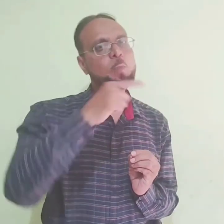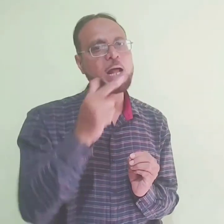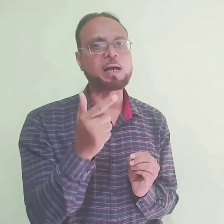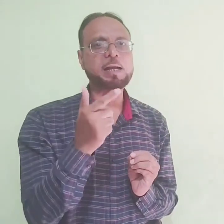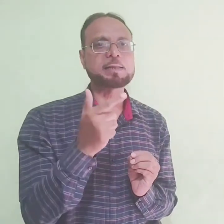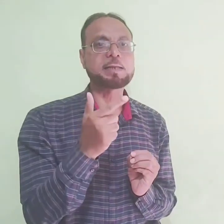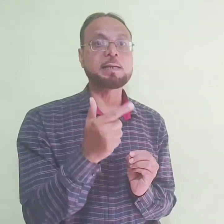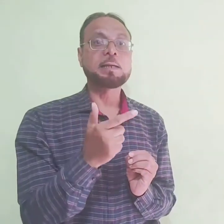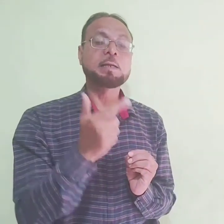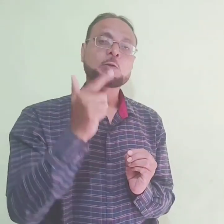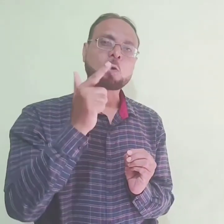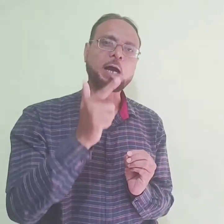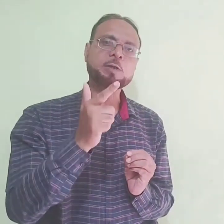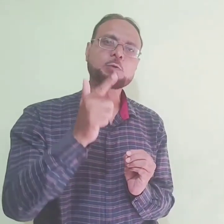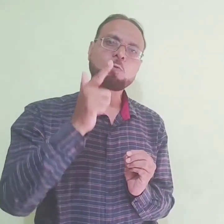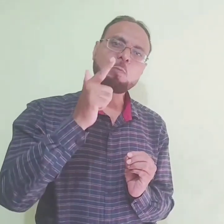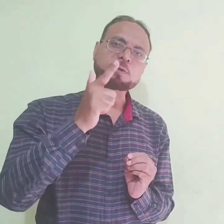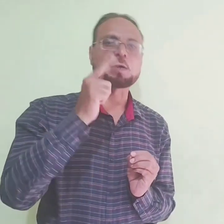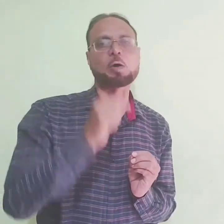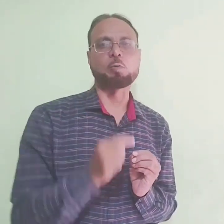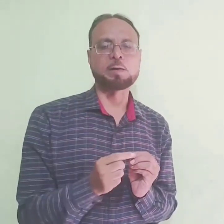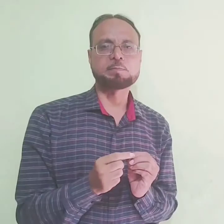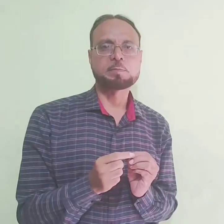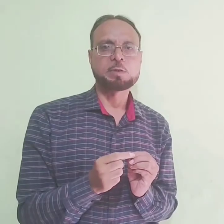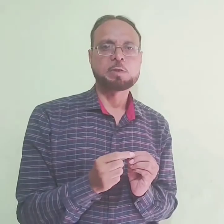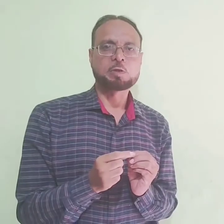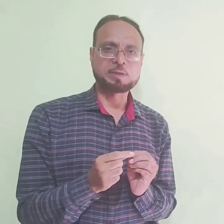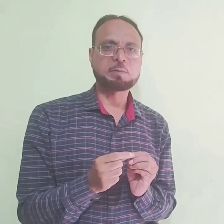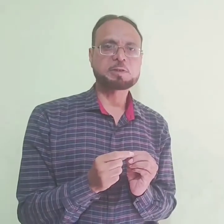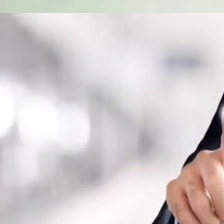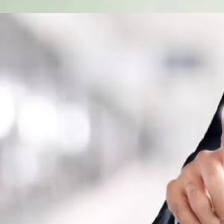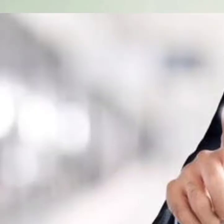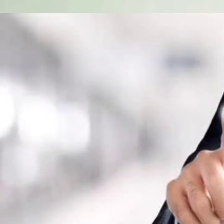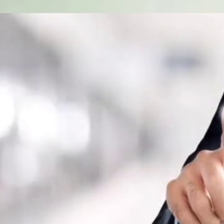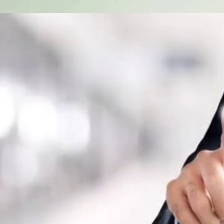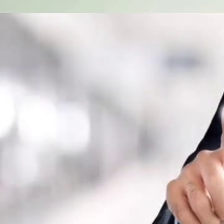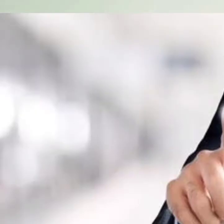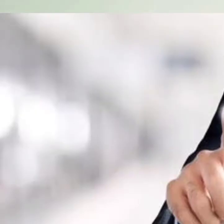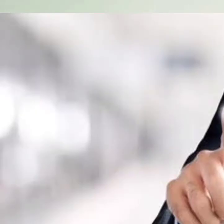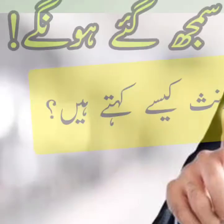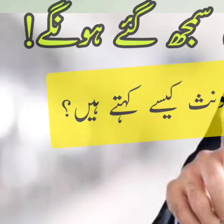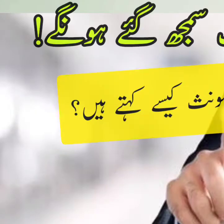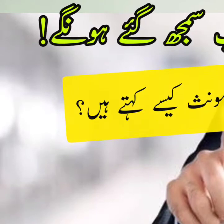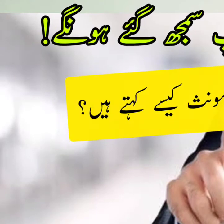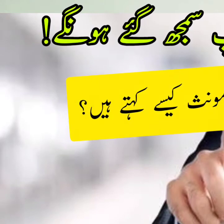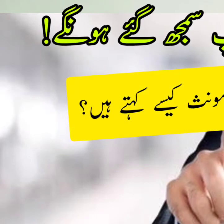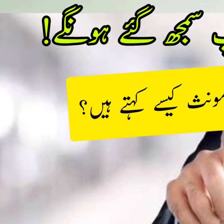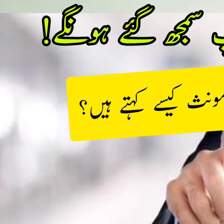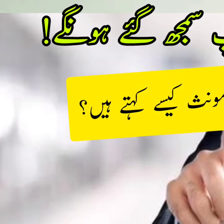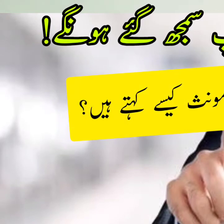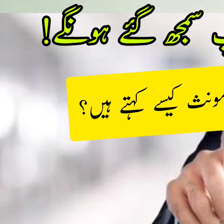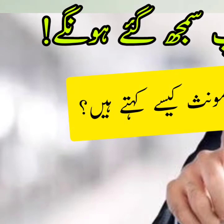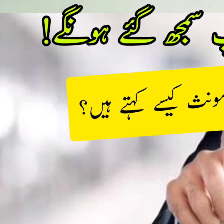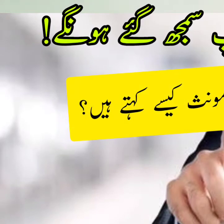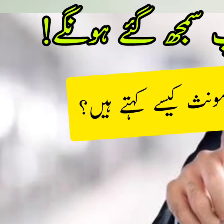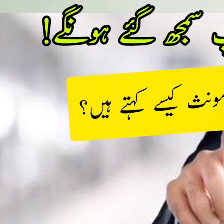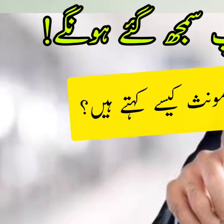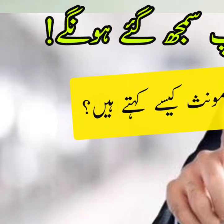बड़ा घर कहते हैं, तो घर जो हुआ मुज़क्कर हुआ। तो मैं समझता हूं कि आप समझ गए होंगे कि मुज़क्कर मौनस किसे कहते हैं